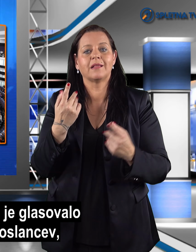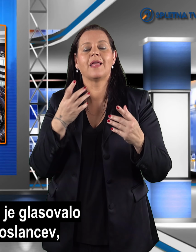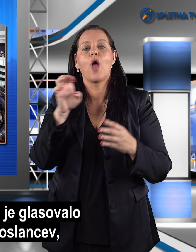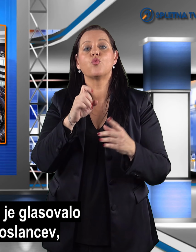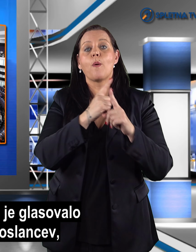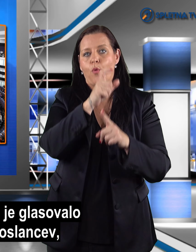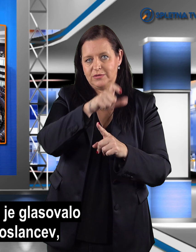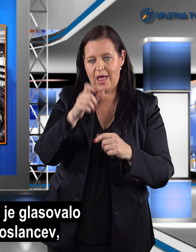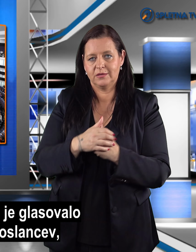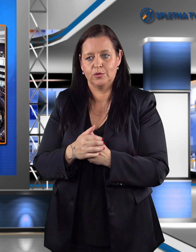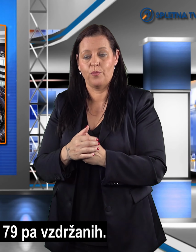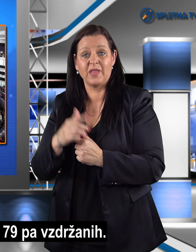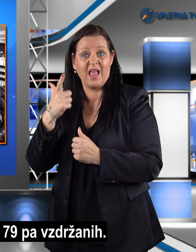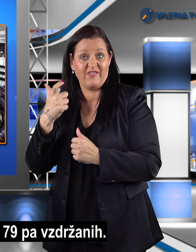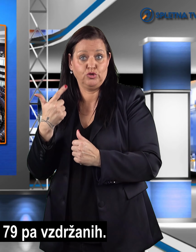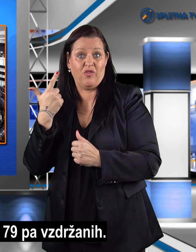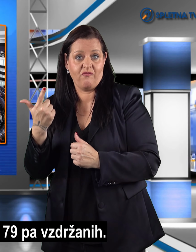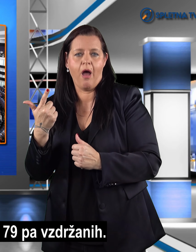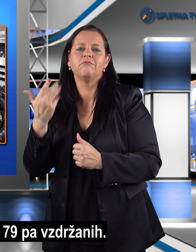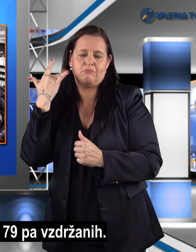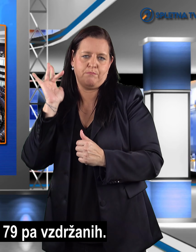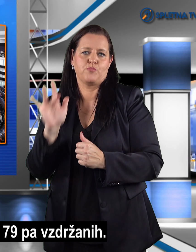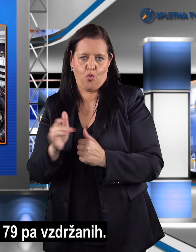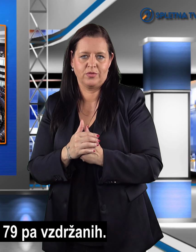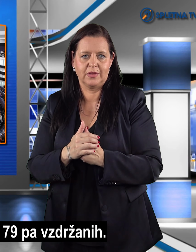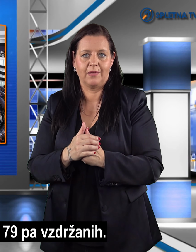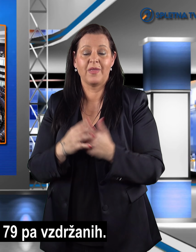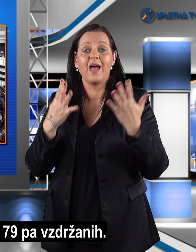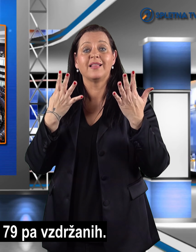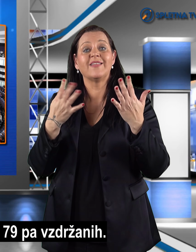202 sta bila proti, 79 pa vzdržanih.